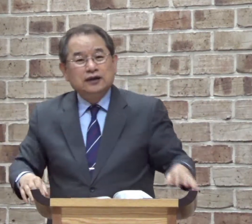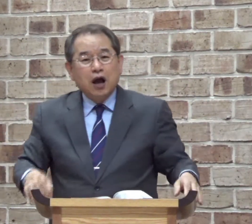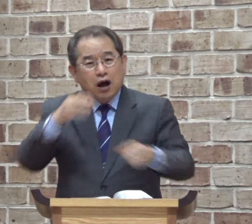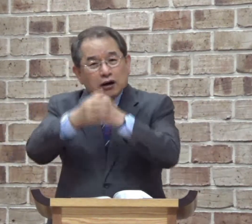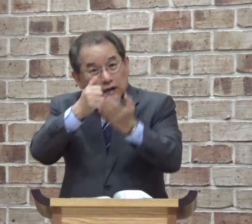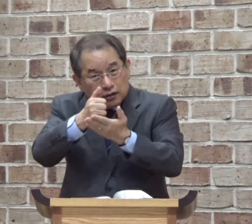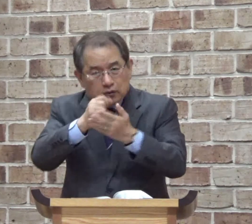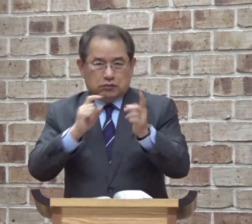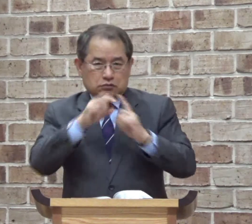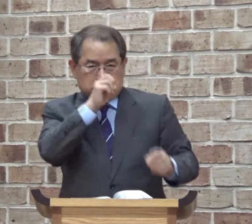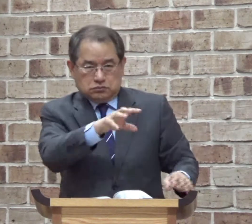이스라엘 백성을 인도하면서